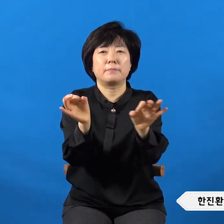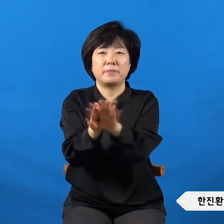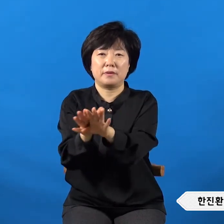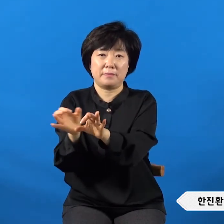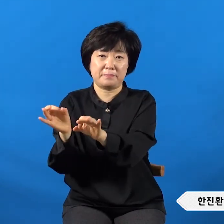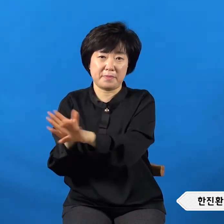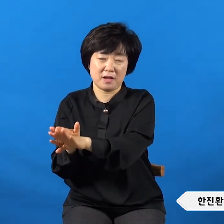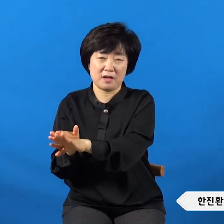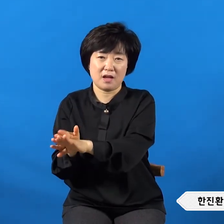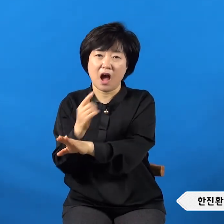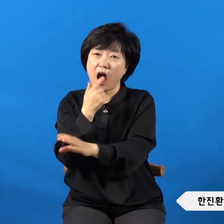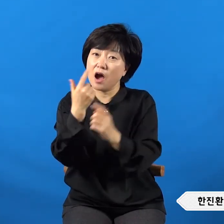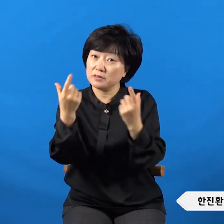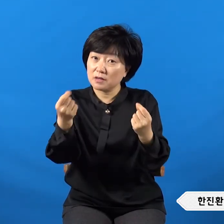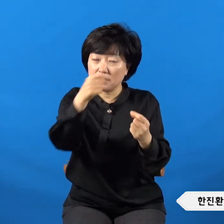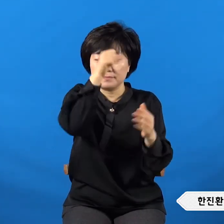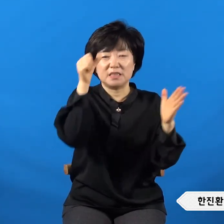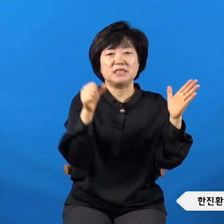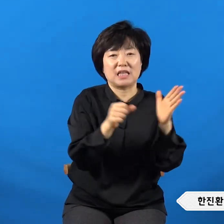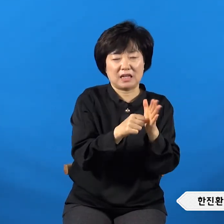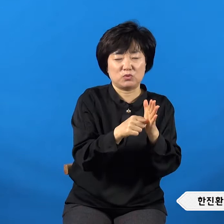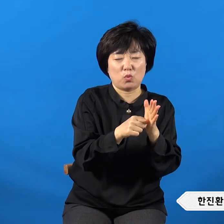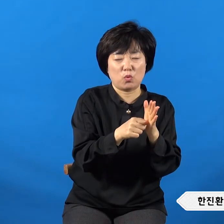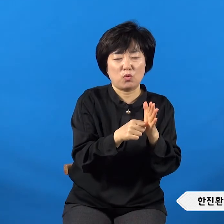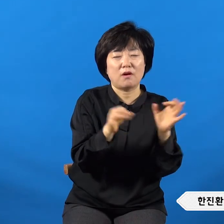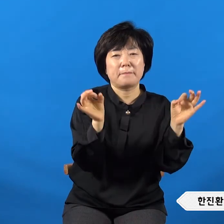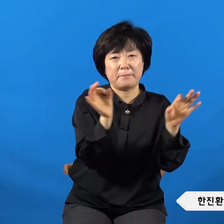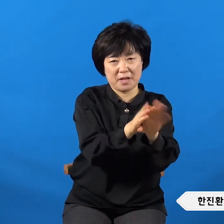인생도 마찬가지입니다. 갑니다.